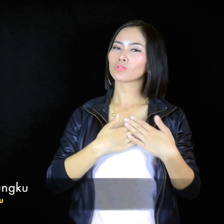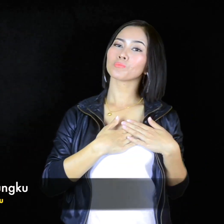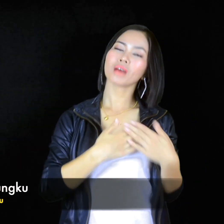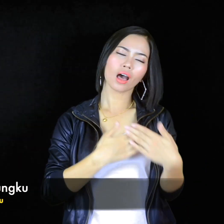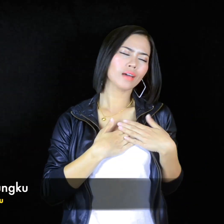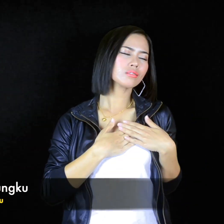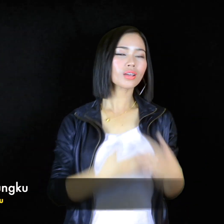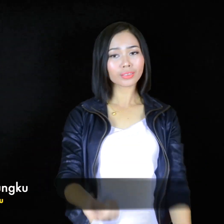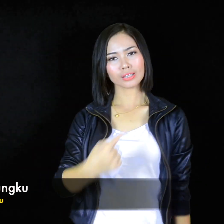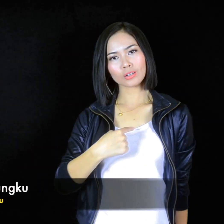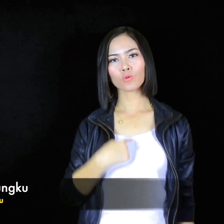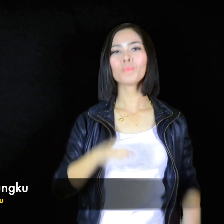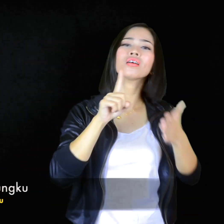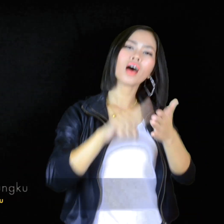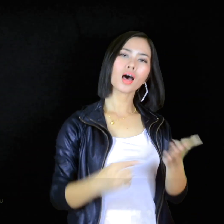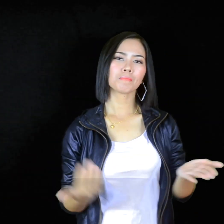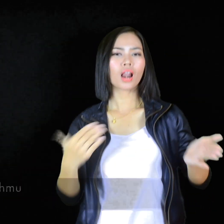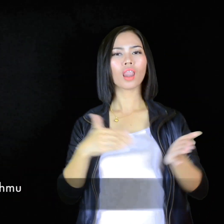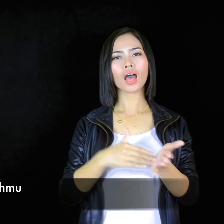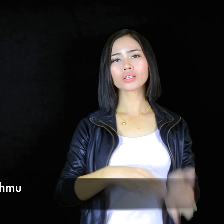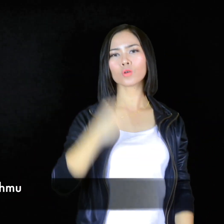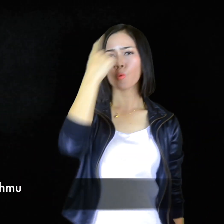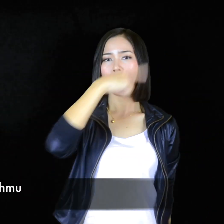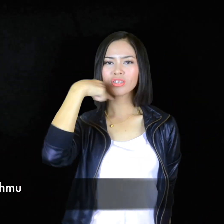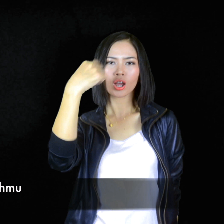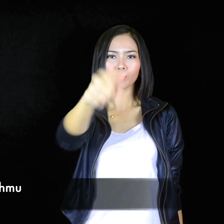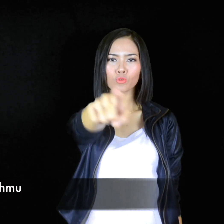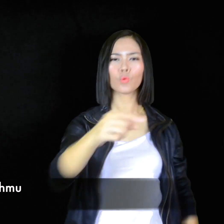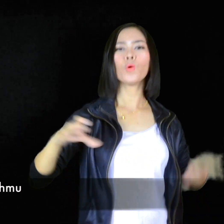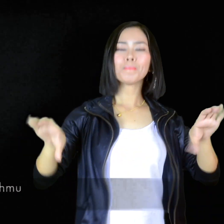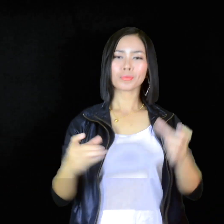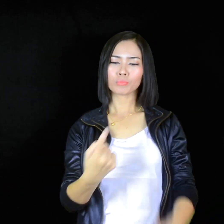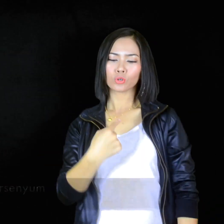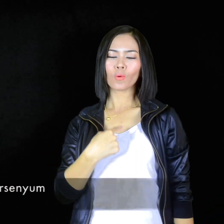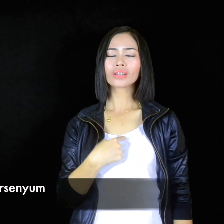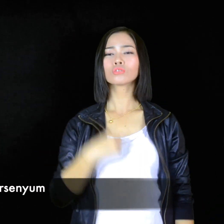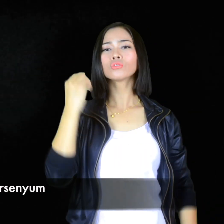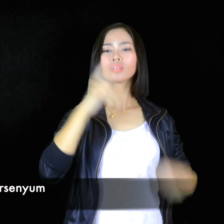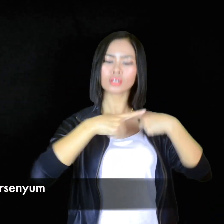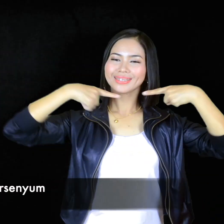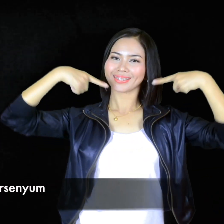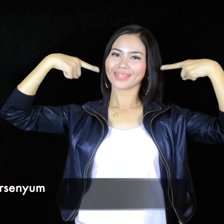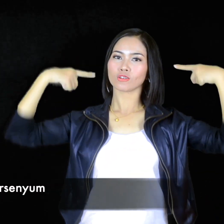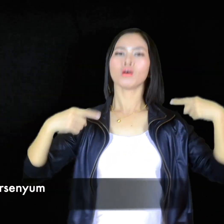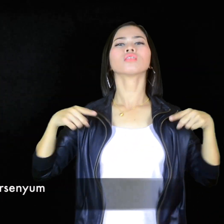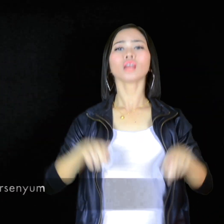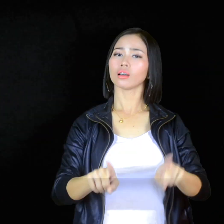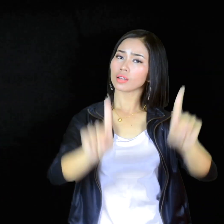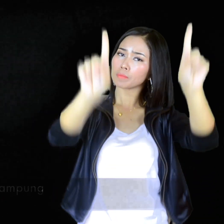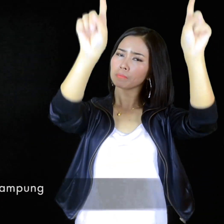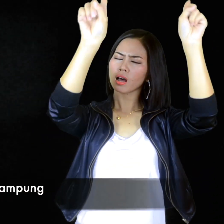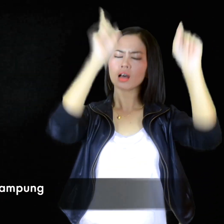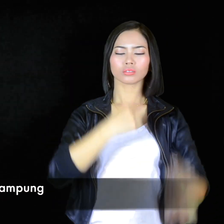Degupan jantungku Apalagi wajahmu Membuat ku tersenyum